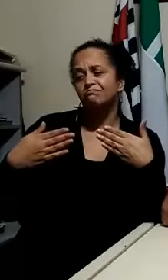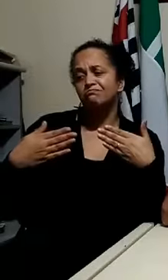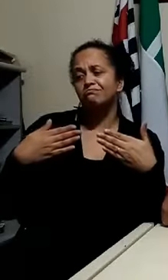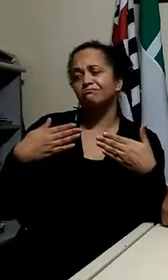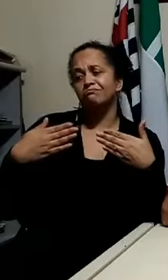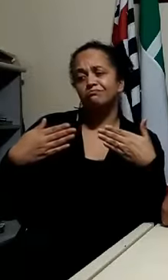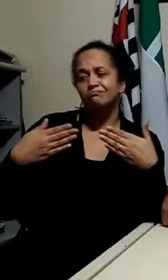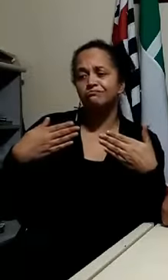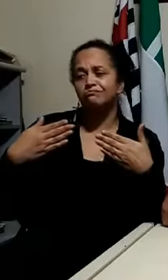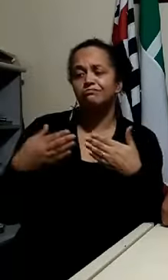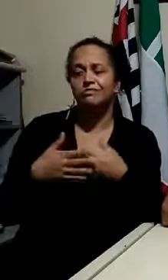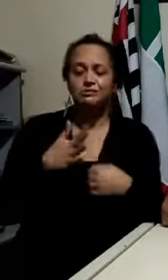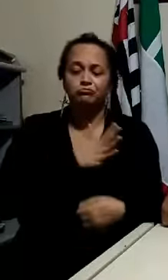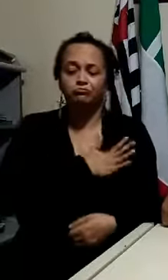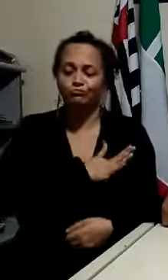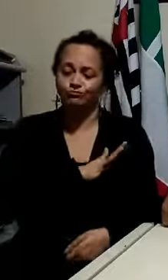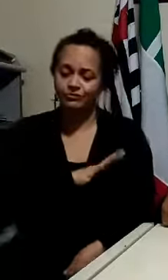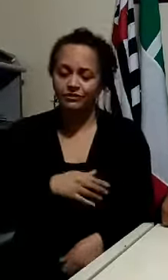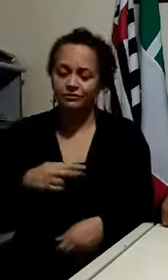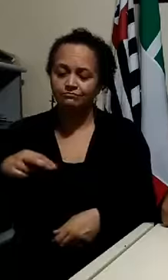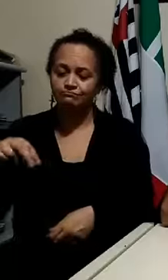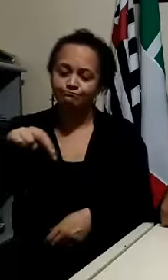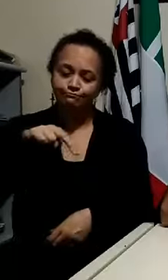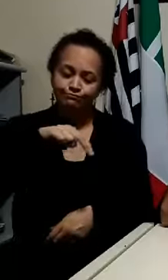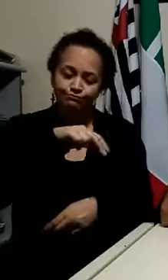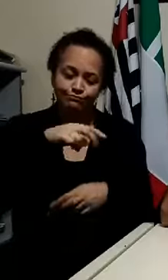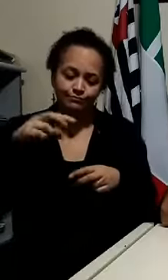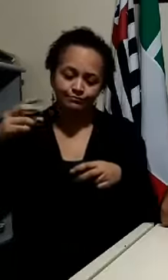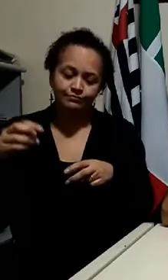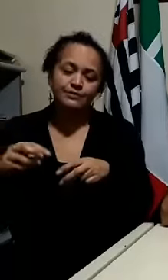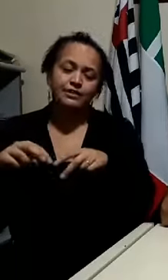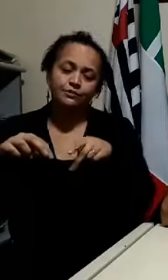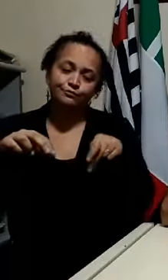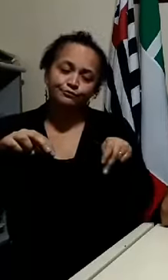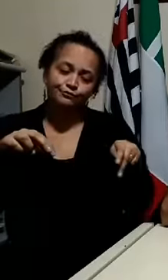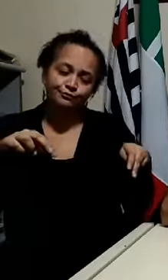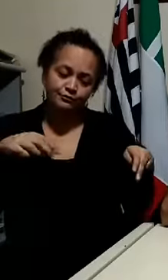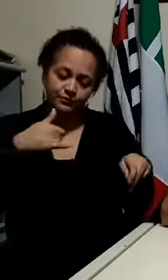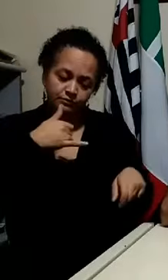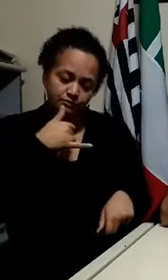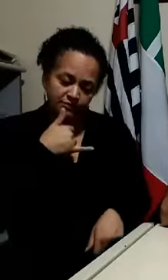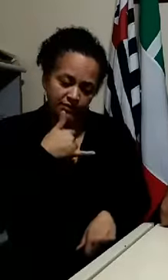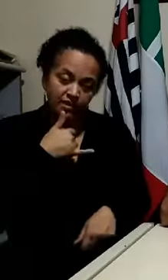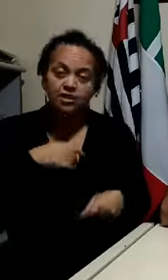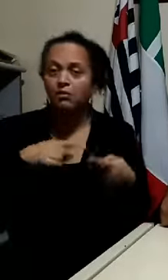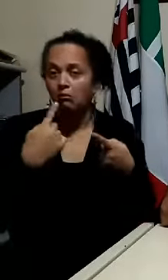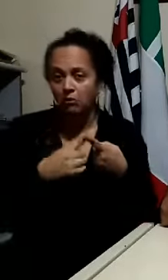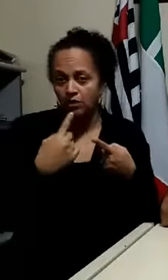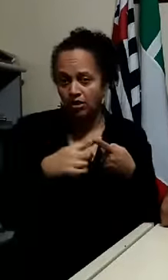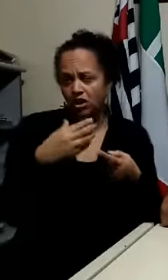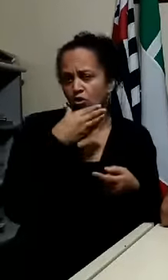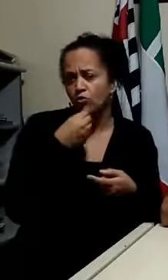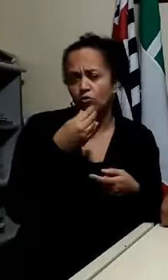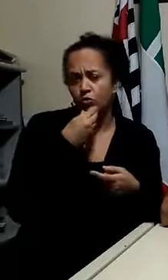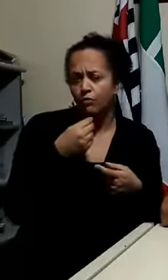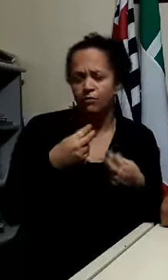palavra. Retirou-se triste. E a Bíblia fala aqui, porque ele era dono de muita